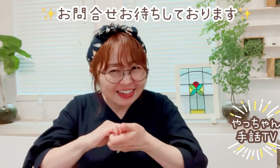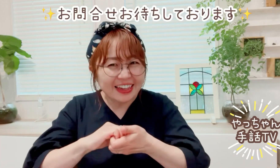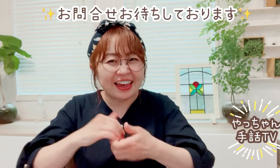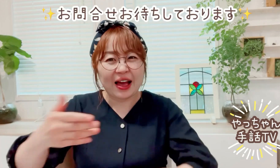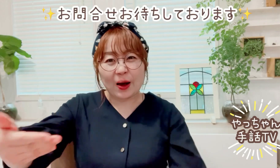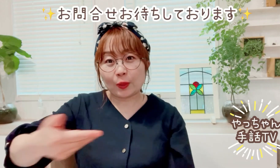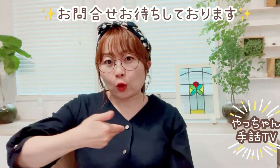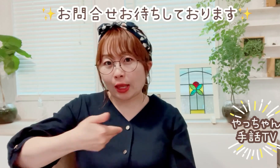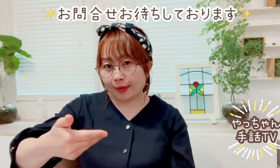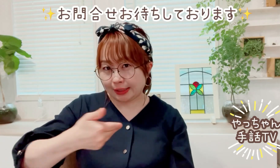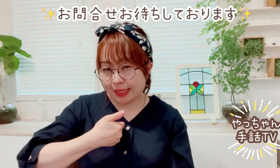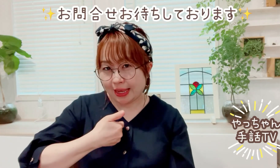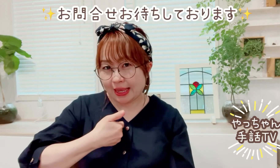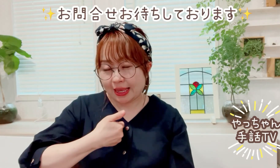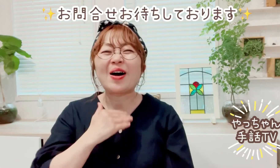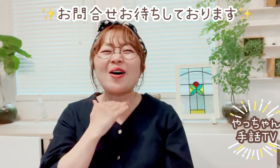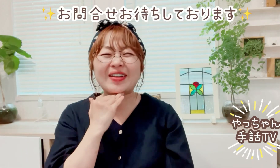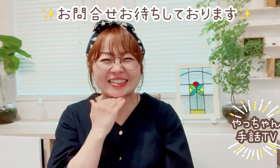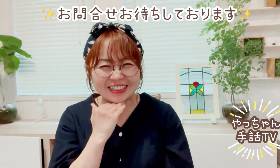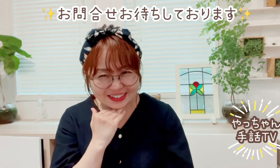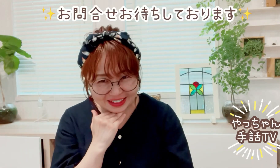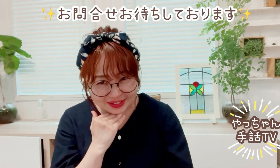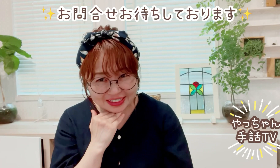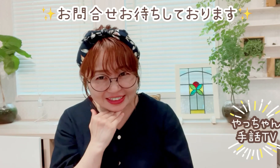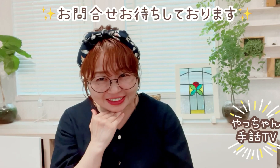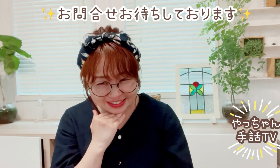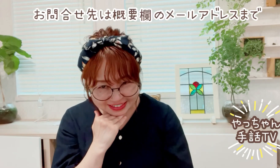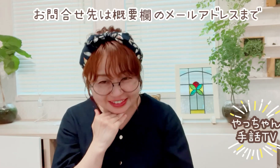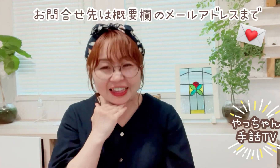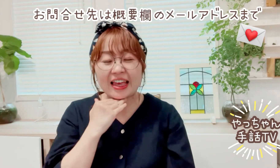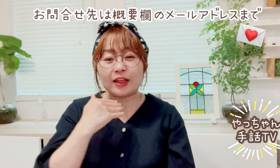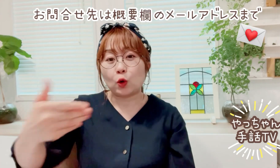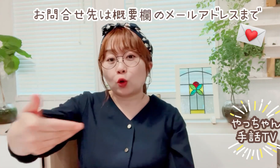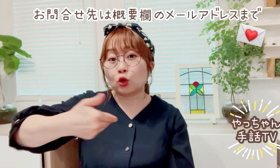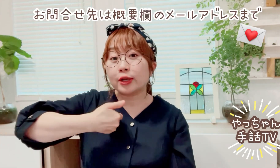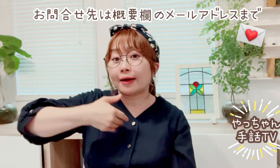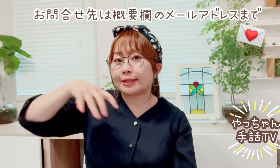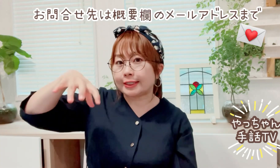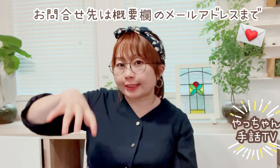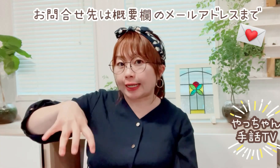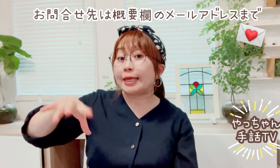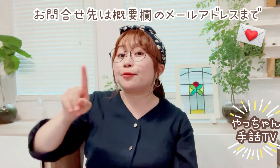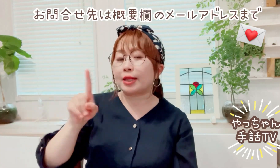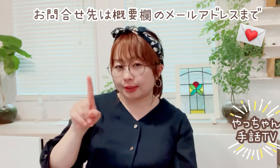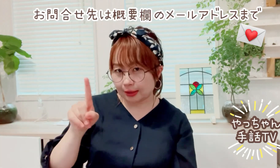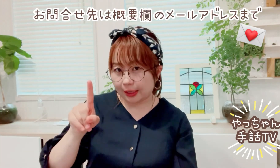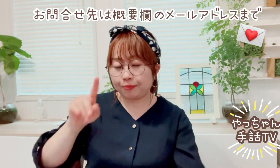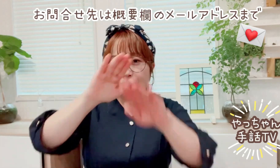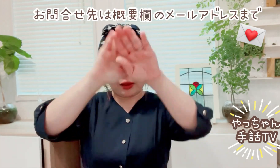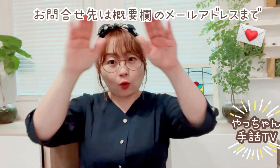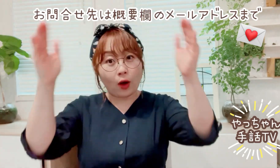ぜひお問い合わせお待ちしております。お問い合わせ先はですね、